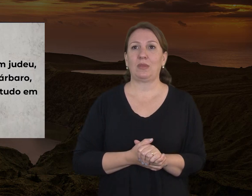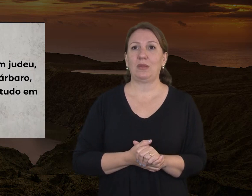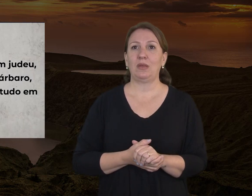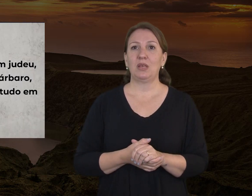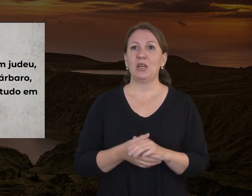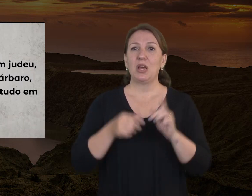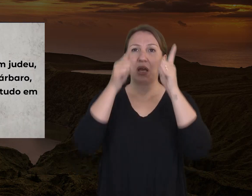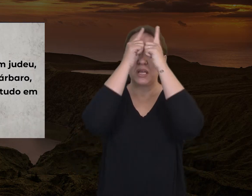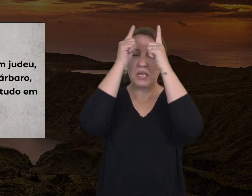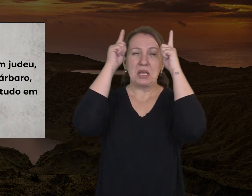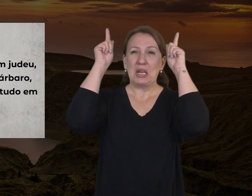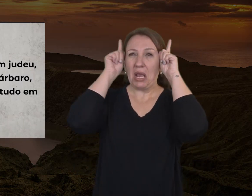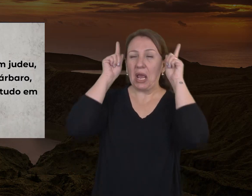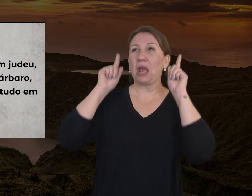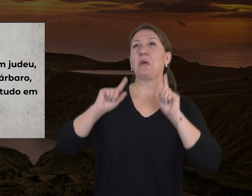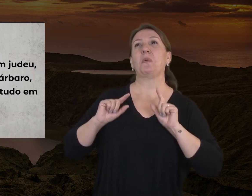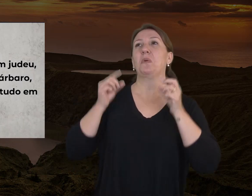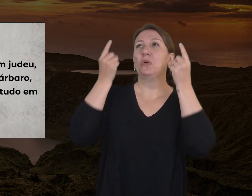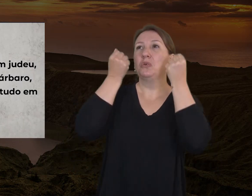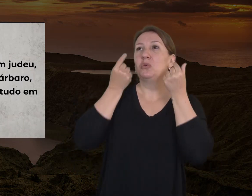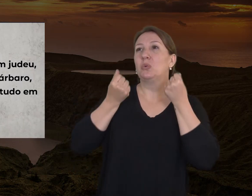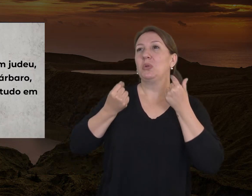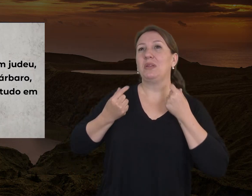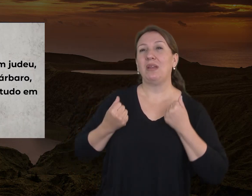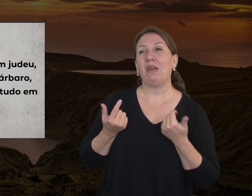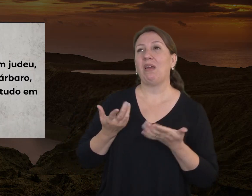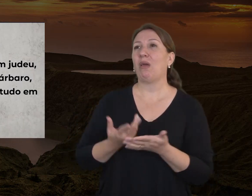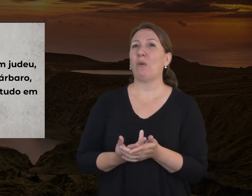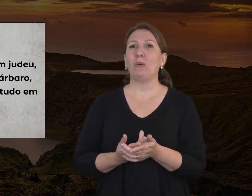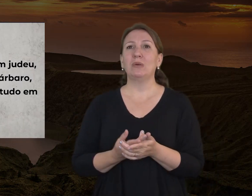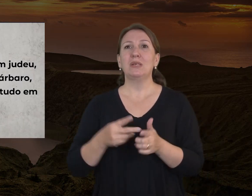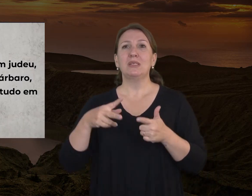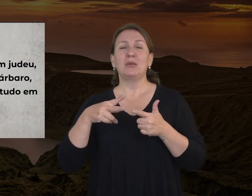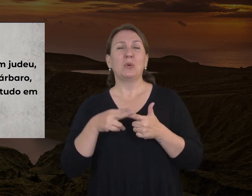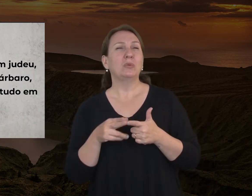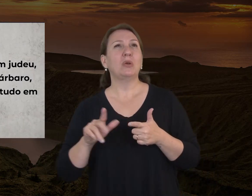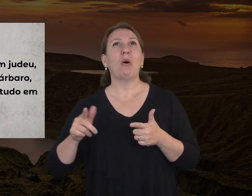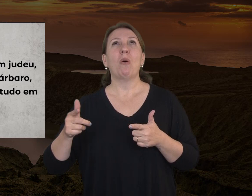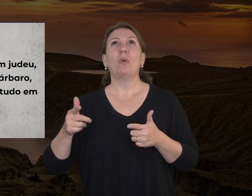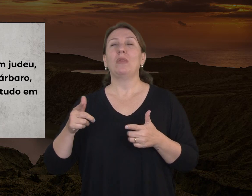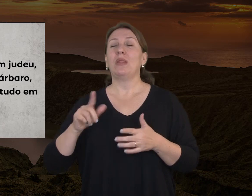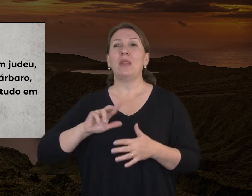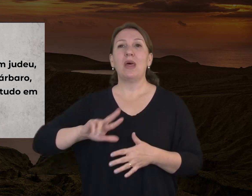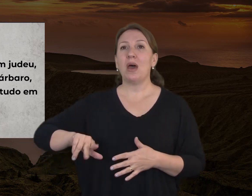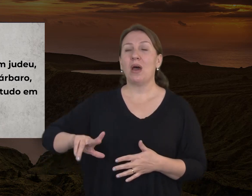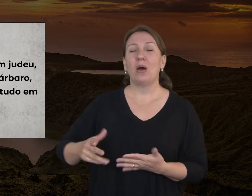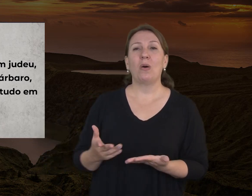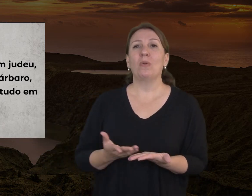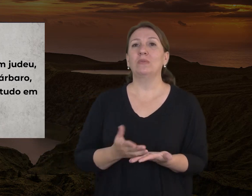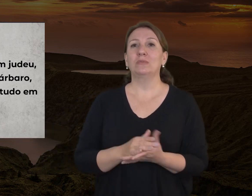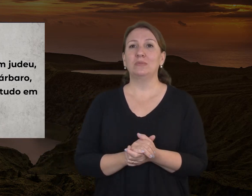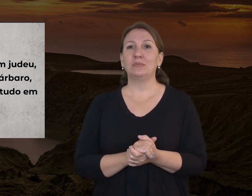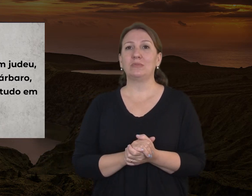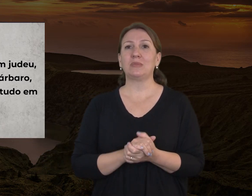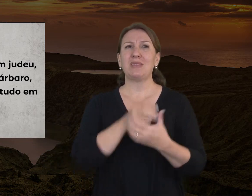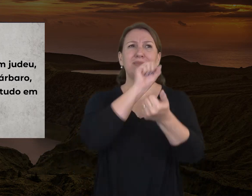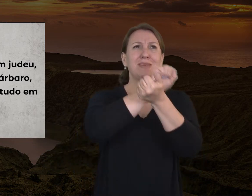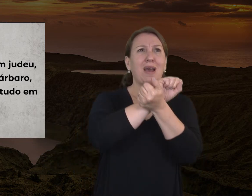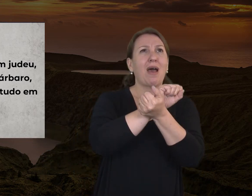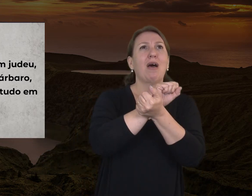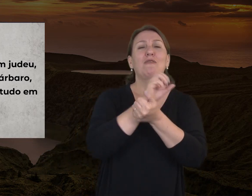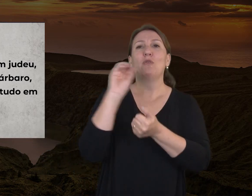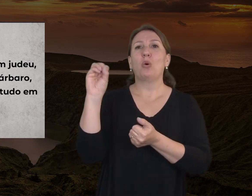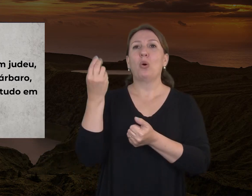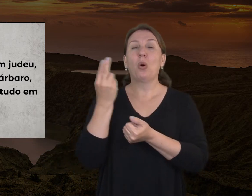judeu, circuncisão nem incircuncisão, bárbaro, cita, escravo livre, porém